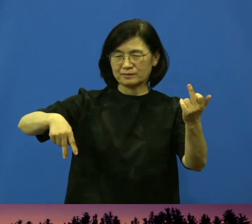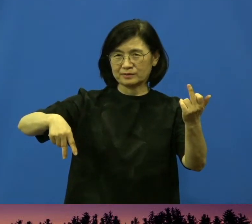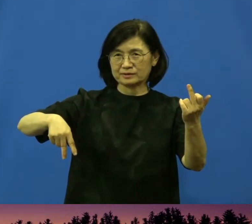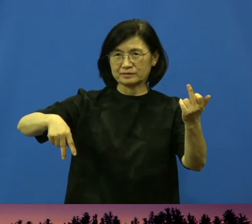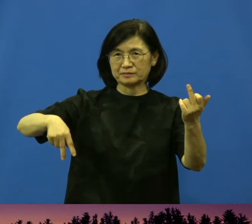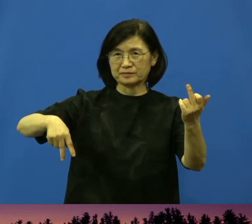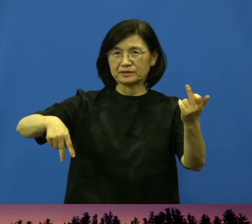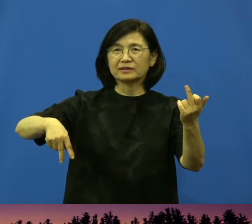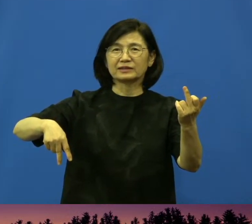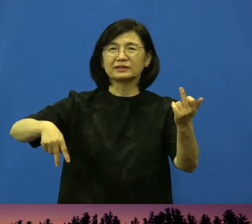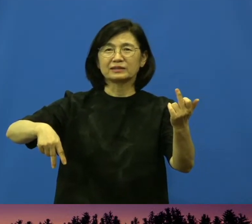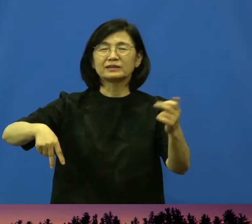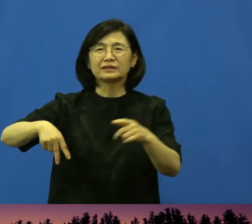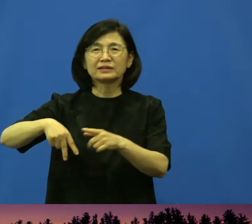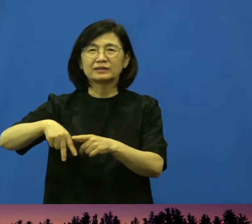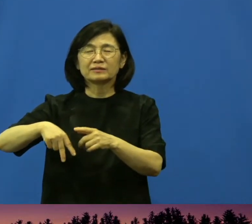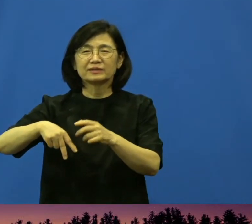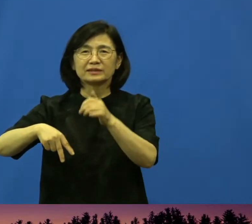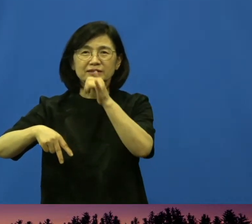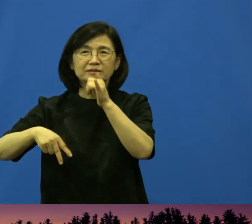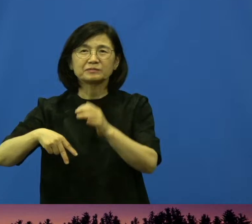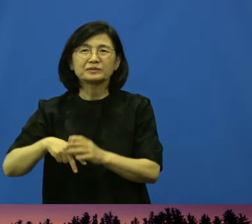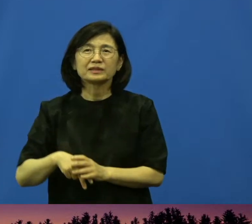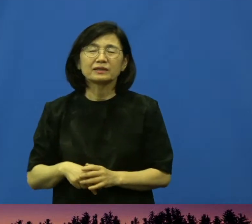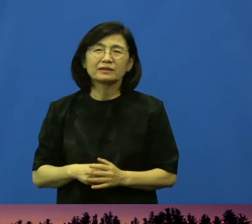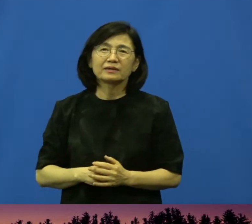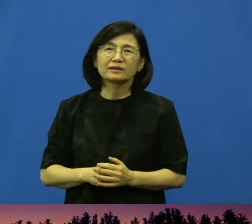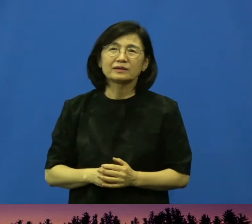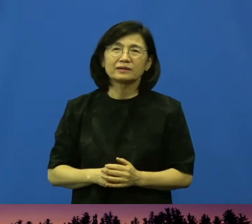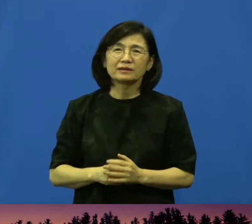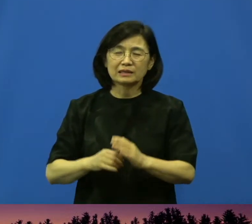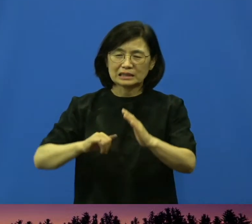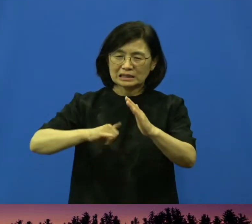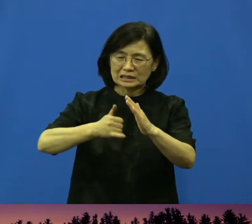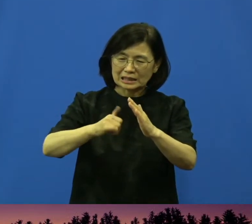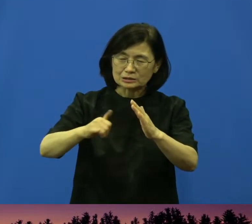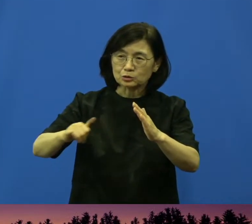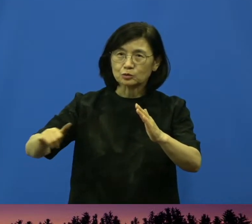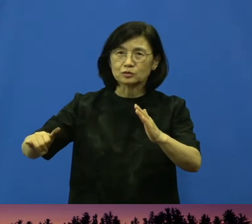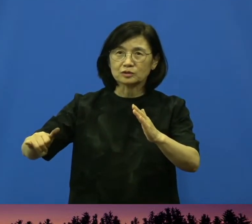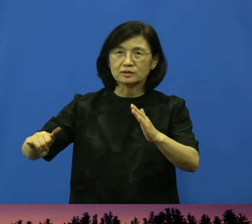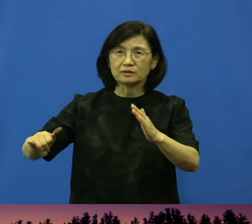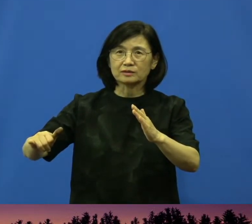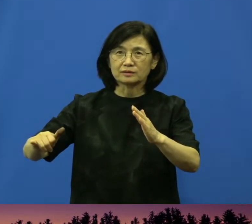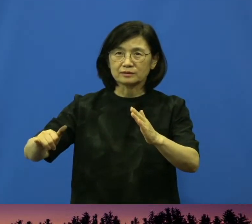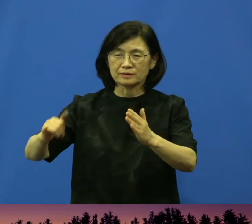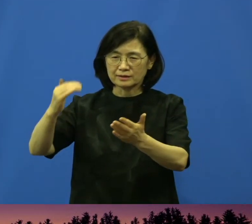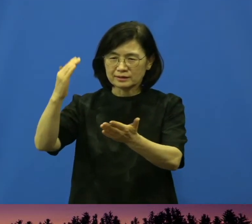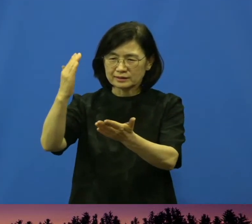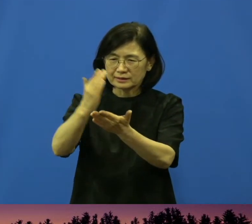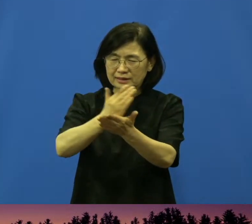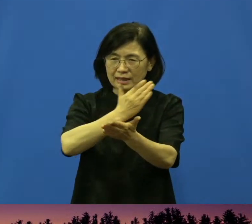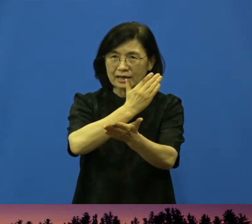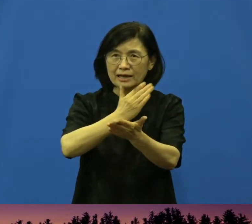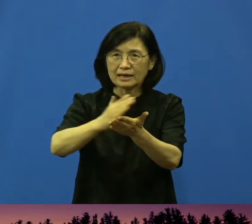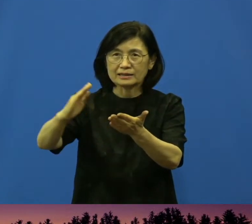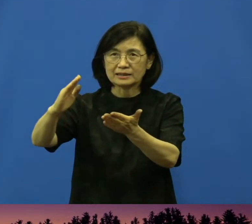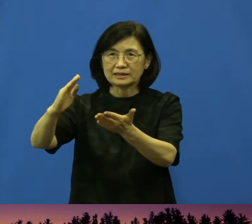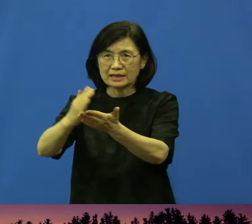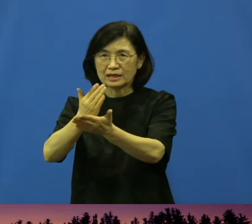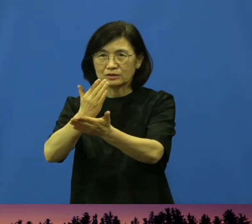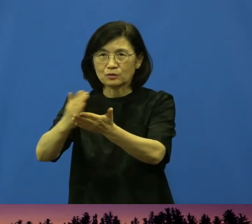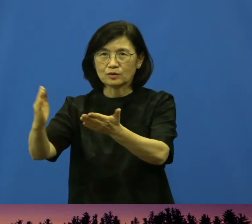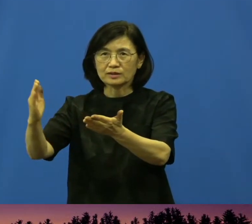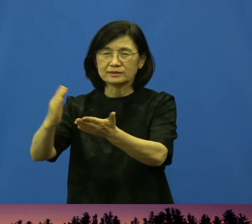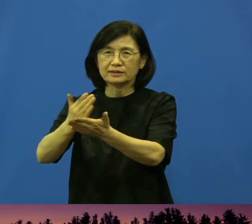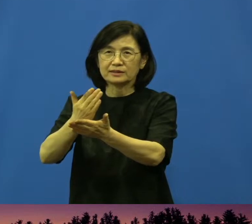날려버릴 수밖에 없으니까 이제 가족들을 다 분류를 해가지고 하고, 머리